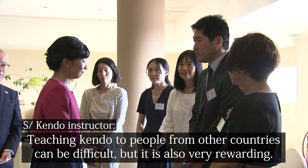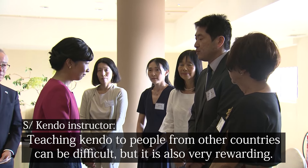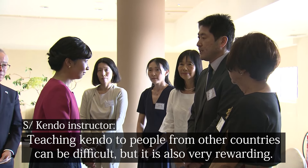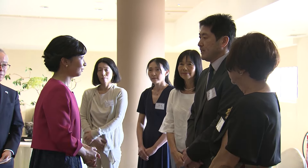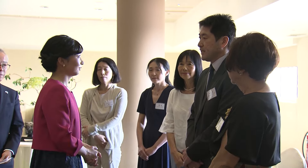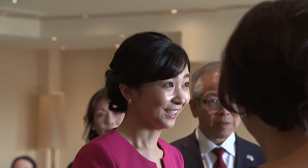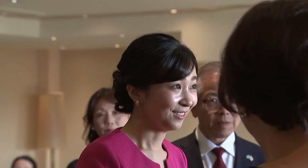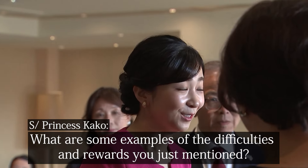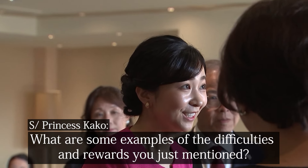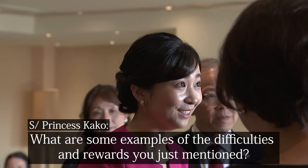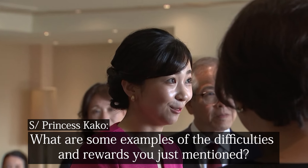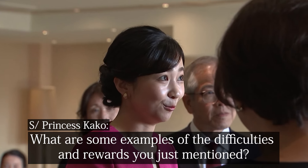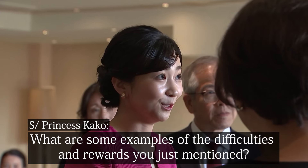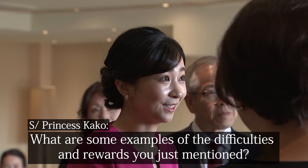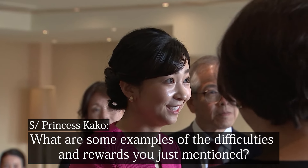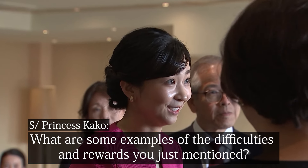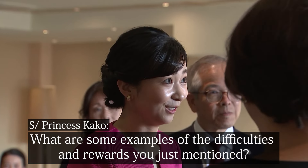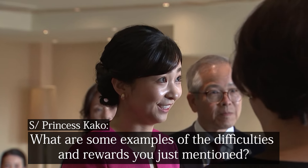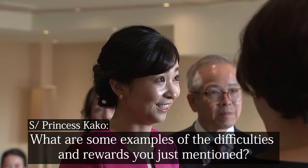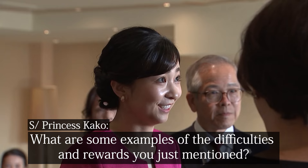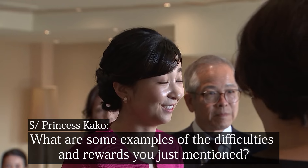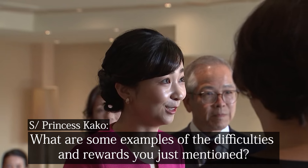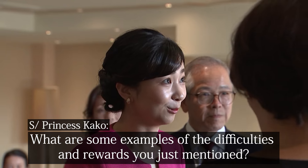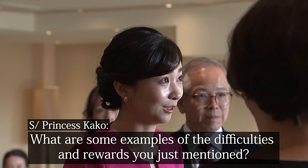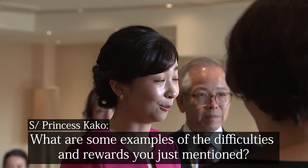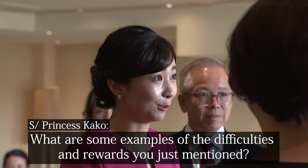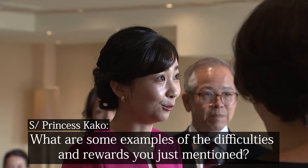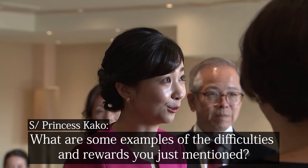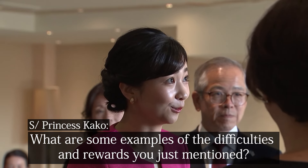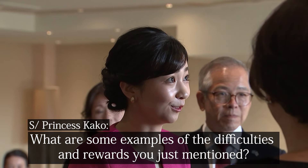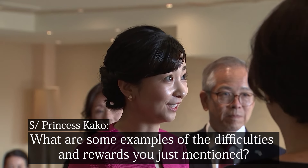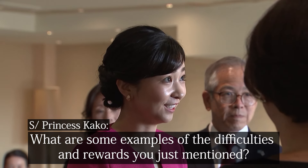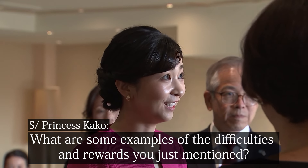ふうに。 さっきもおっしゃったこう難しさとかやりがいっていうのは、例えばどういうところが。